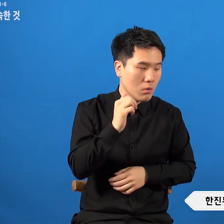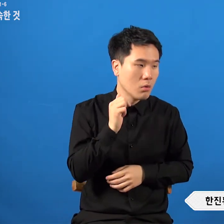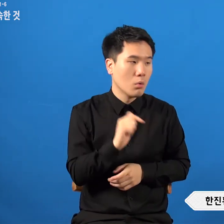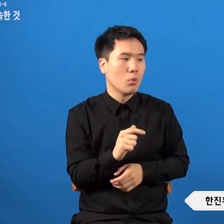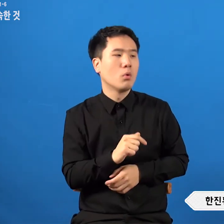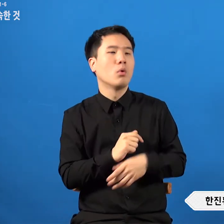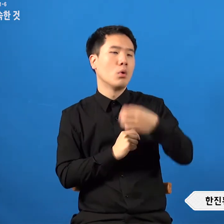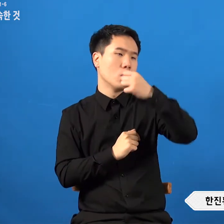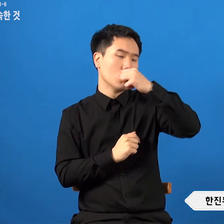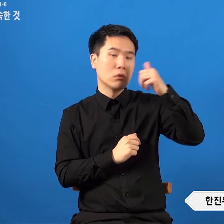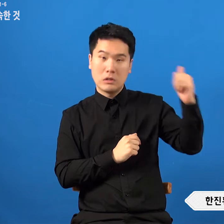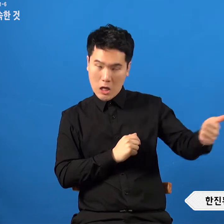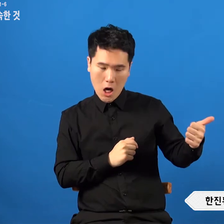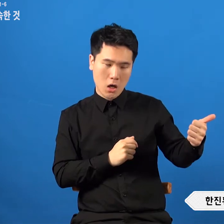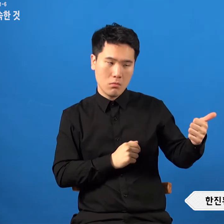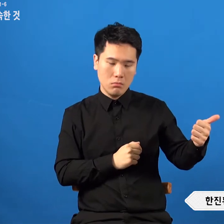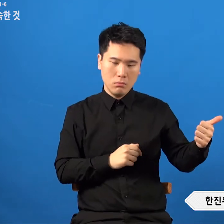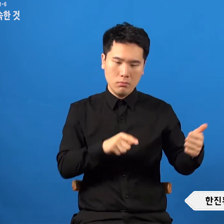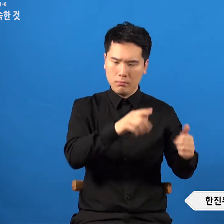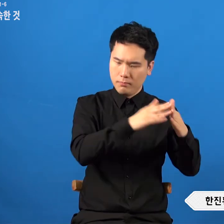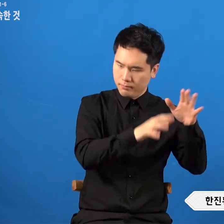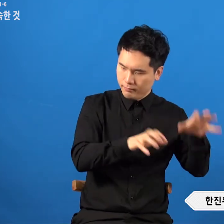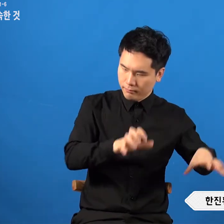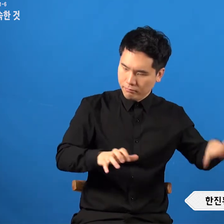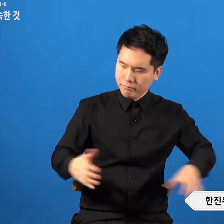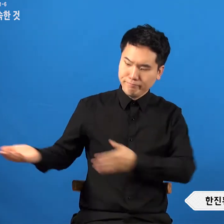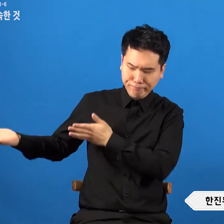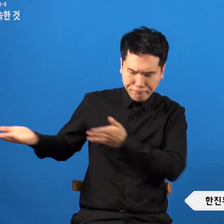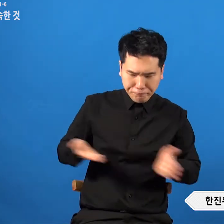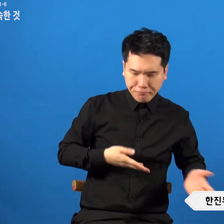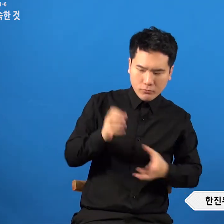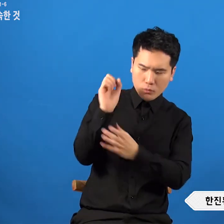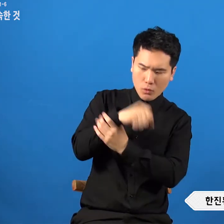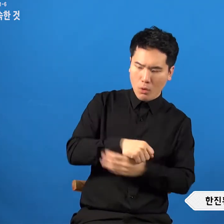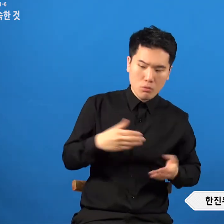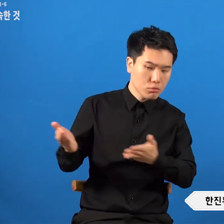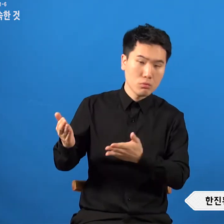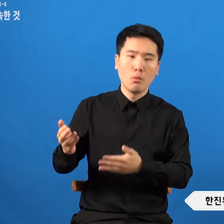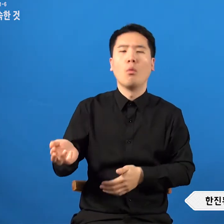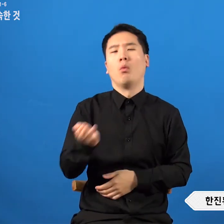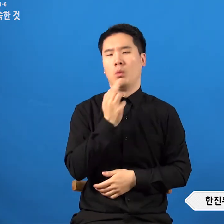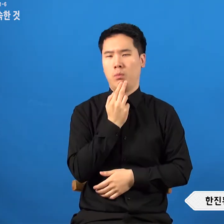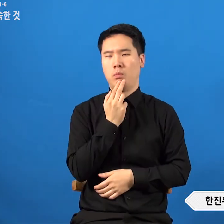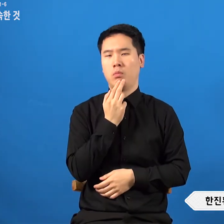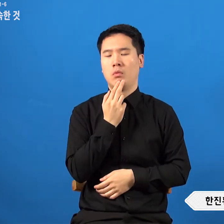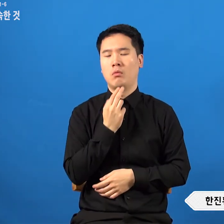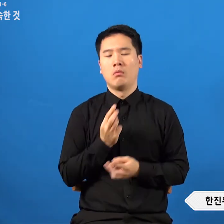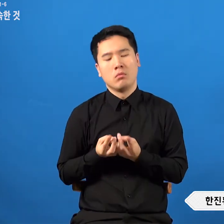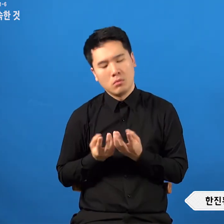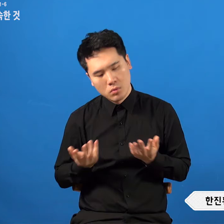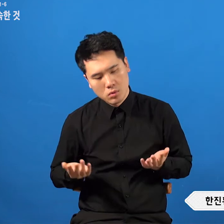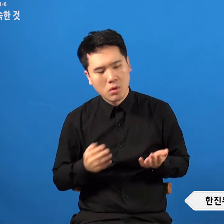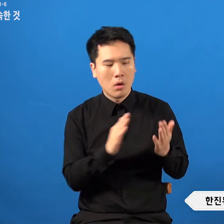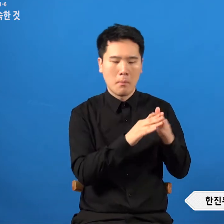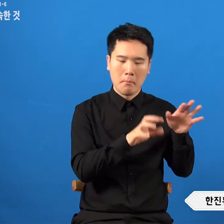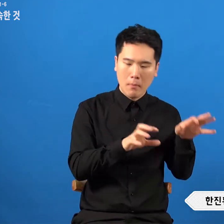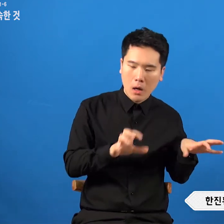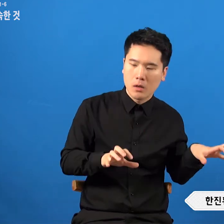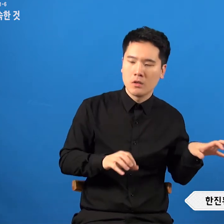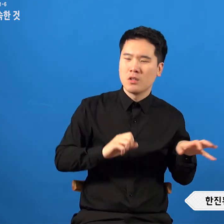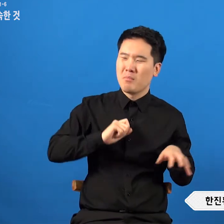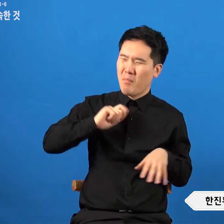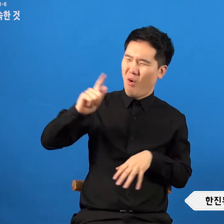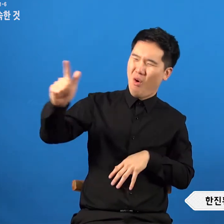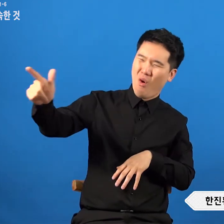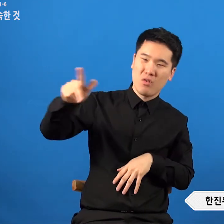선교사 가정이 마을 안에 들어와서 살도록 허락을 해주지를 않습니다. 할 수 없어서 마을에서 한 2km